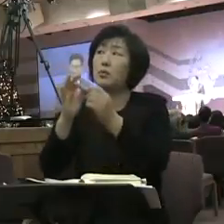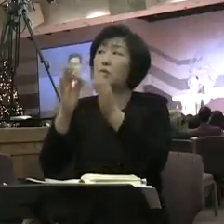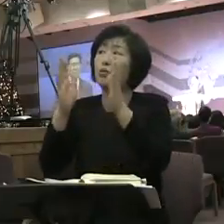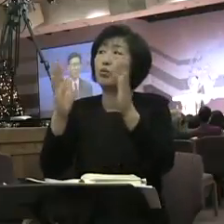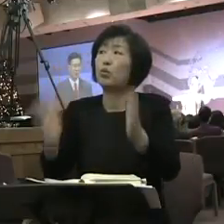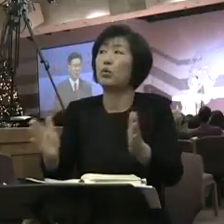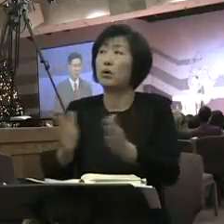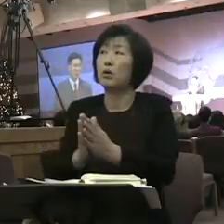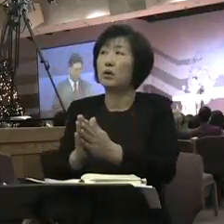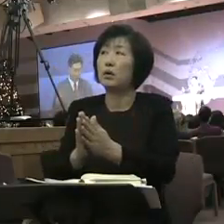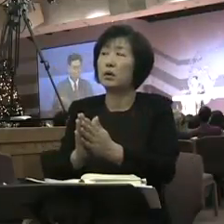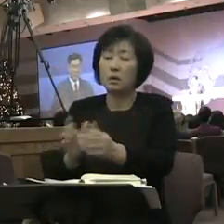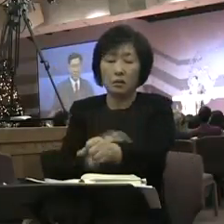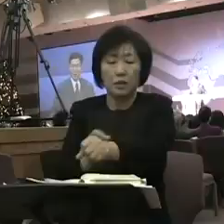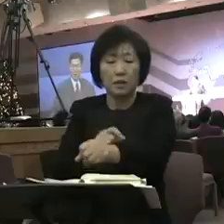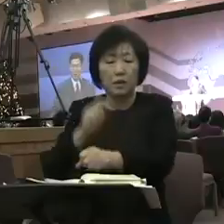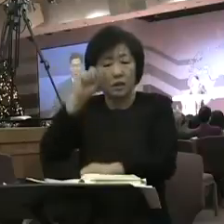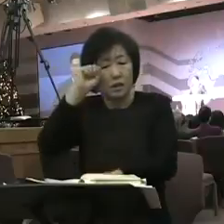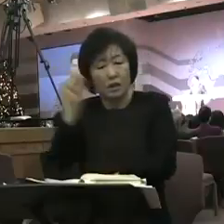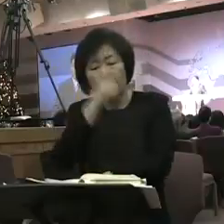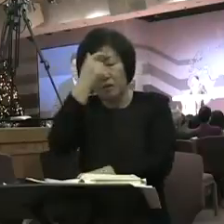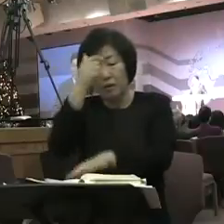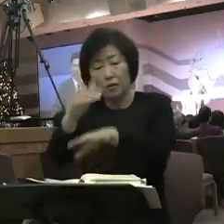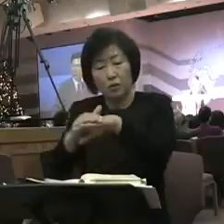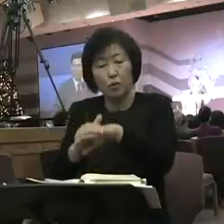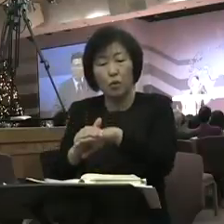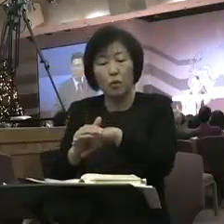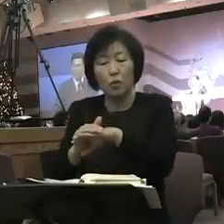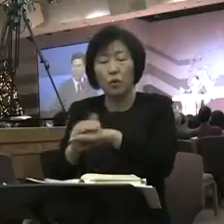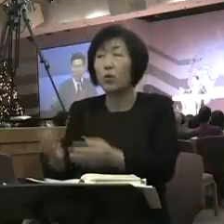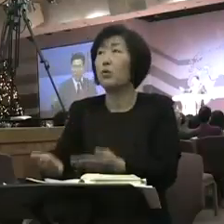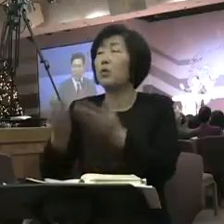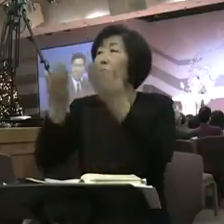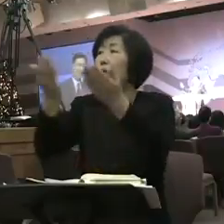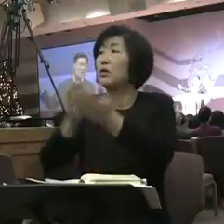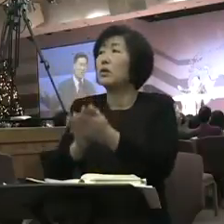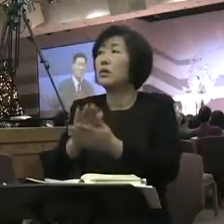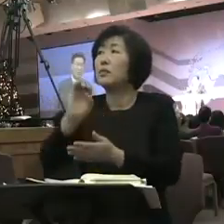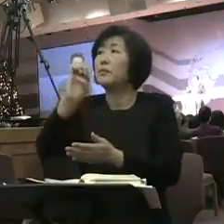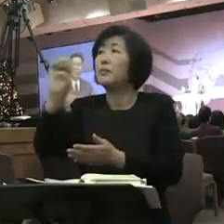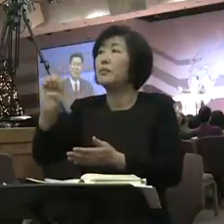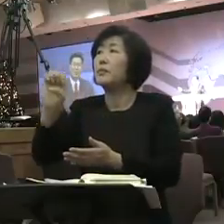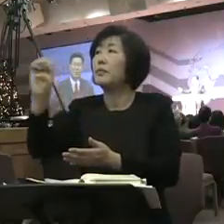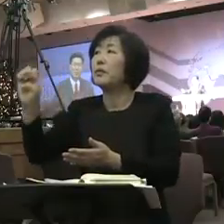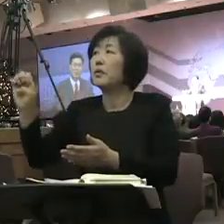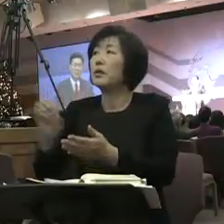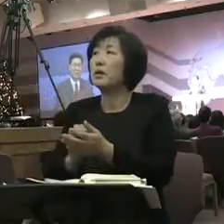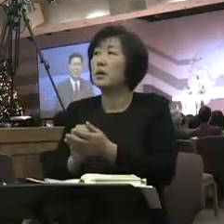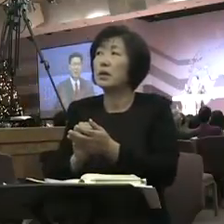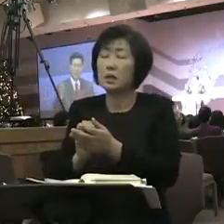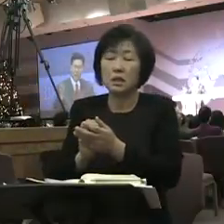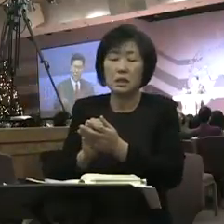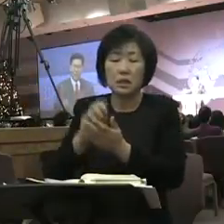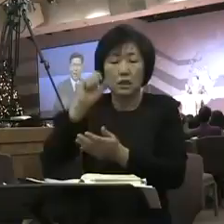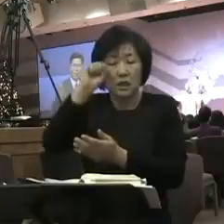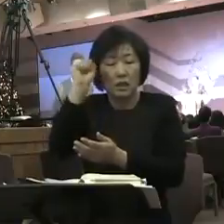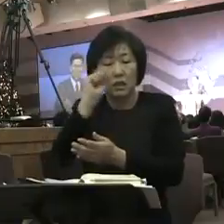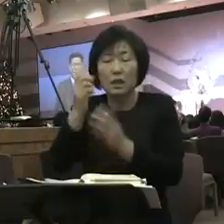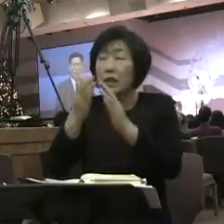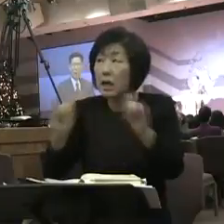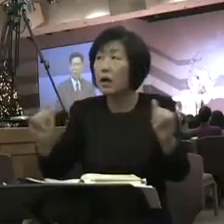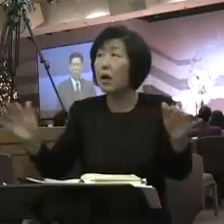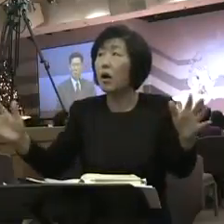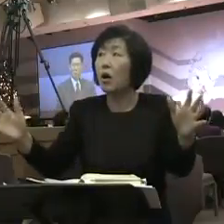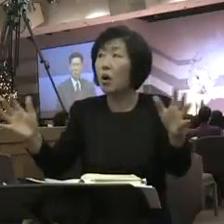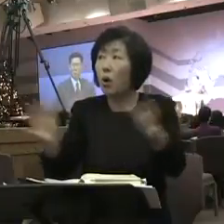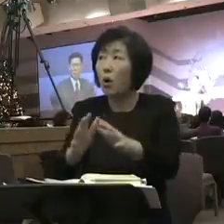40일을 특별한 새벽기도로 드려지면서 지금 필리핀에서는요 새벽에 그렇게 사람들이 몰려드는 그 모습이 사진에 나오고